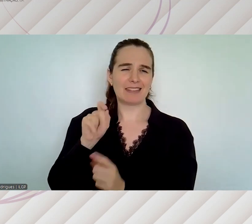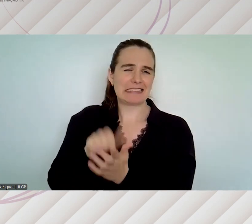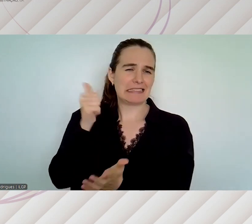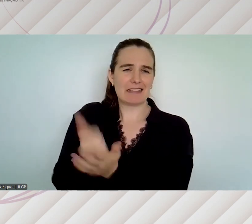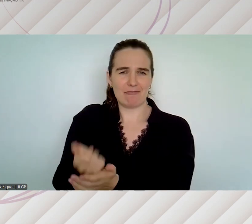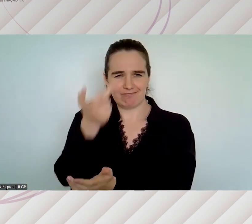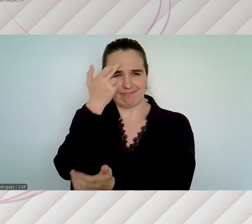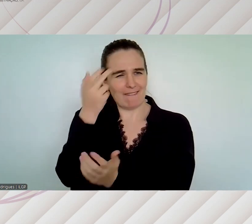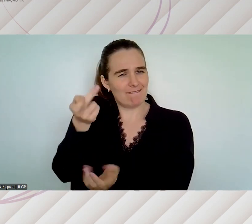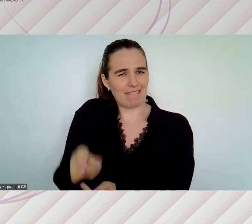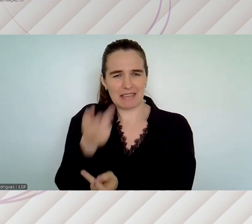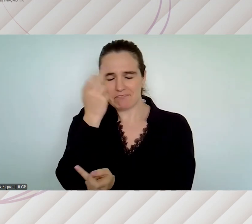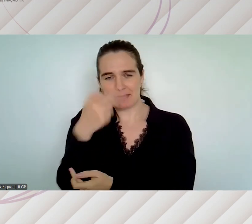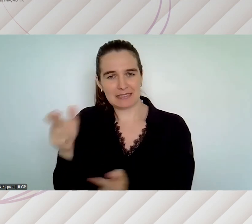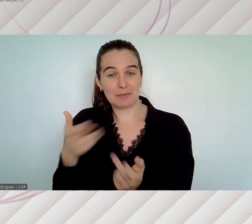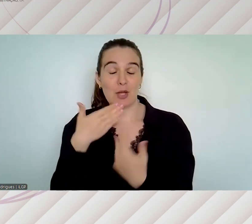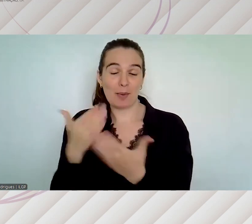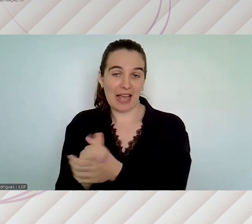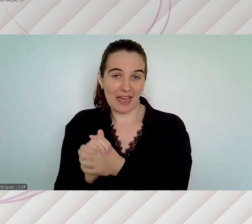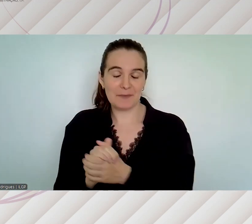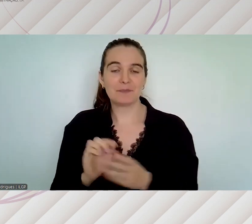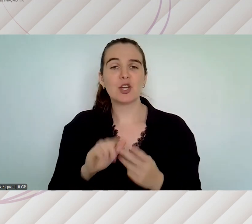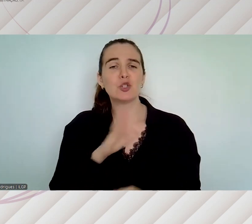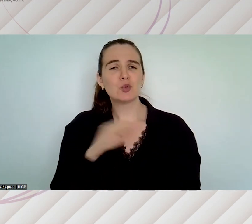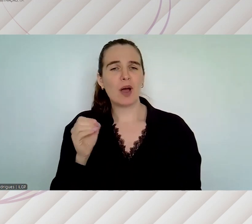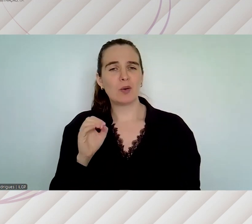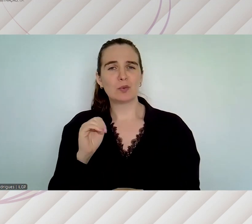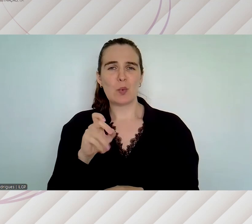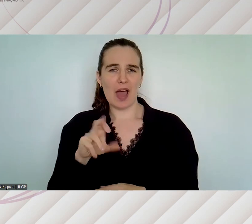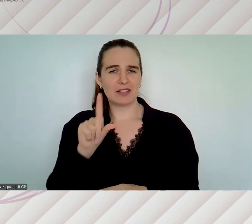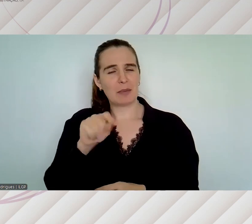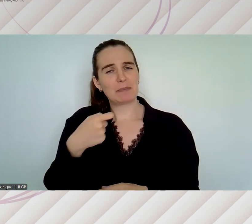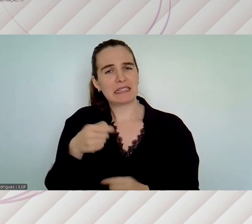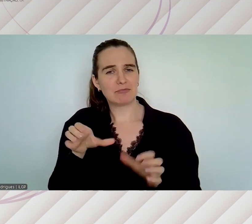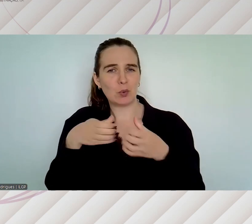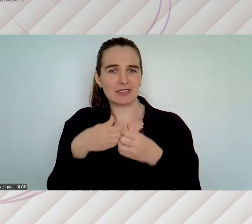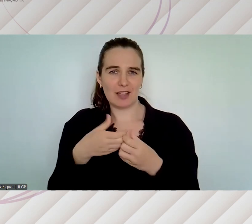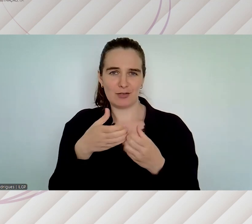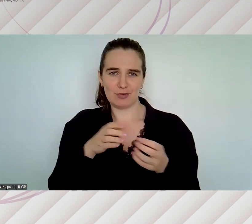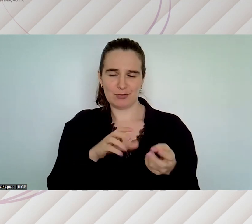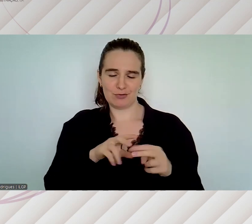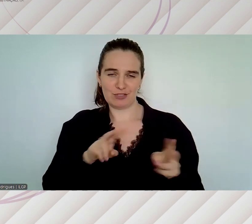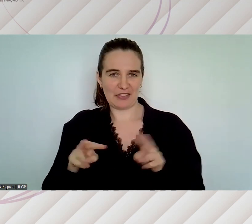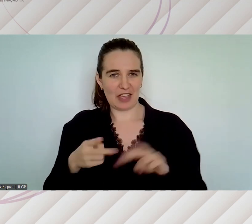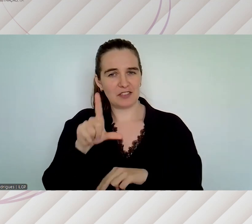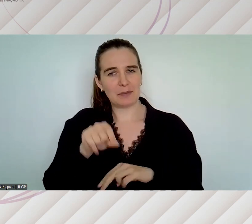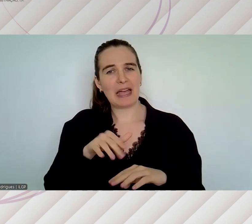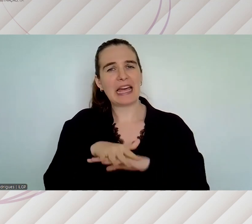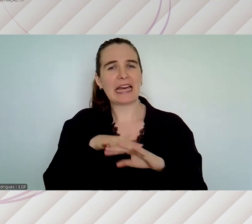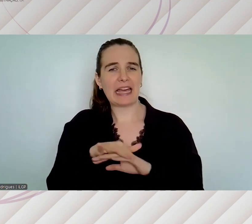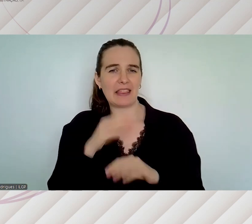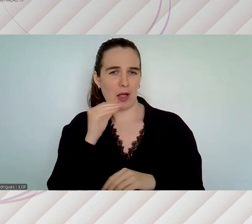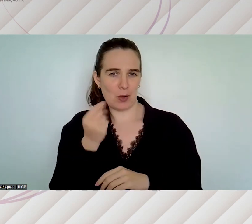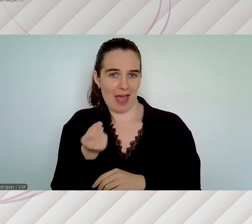INA, obrigada por estar connosco, ao Dr. João Martins Claro, Presidente do Conselho Estratégico, também membro da rede Alumni. Uma